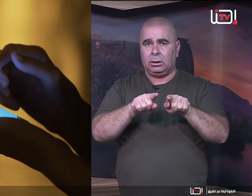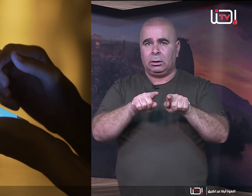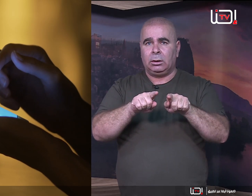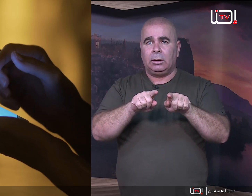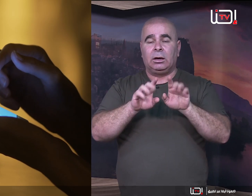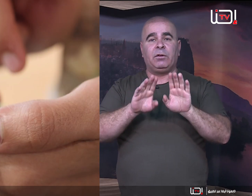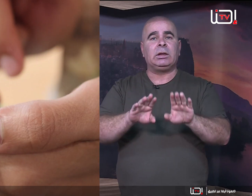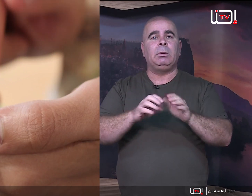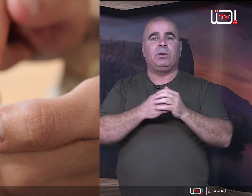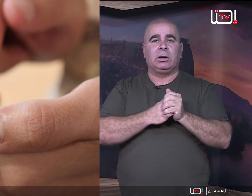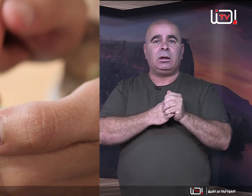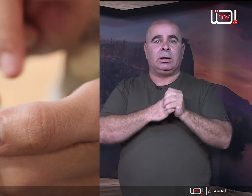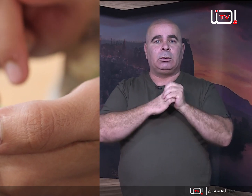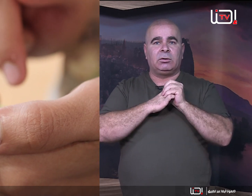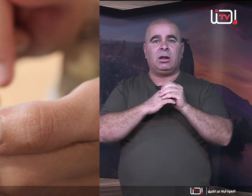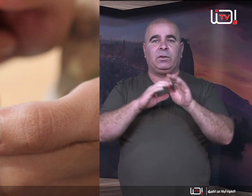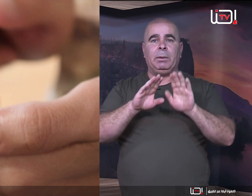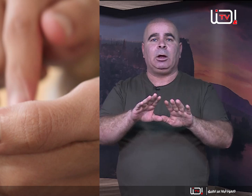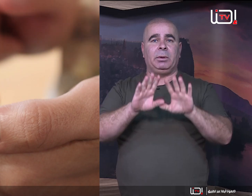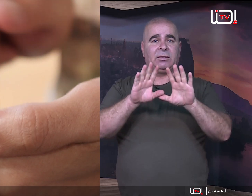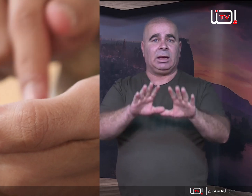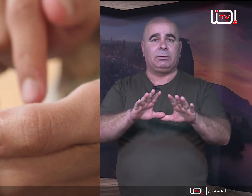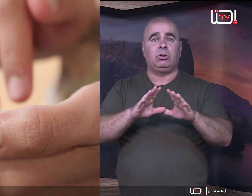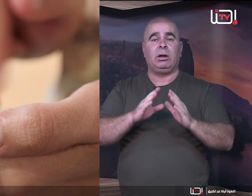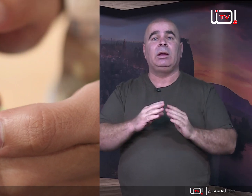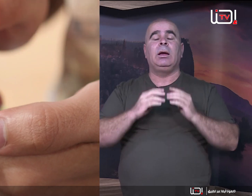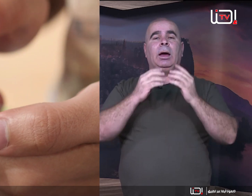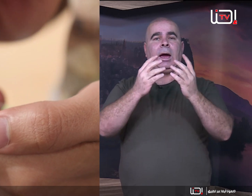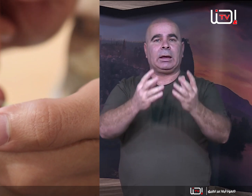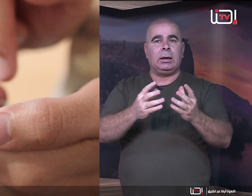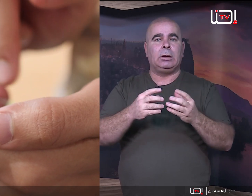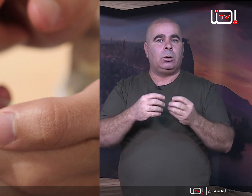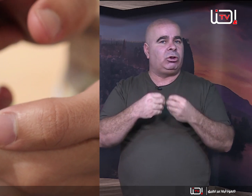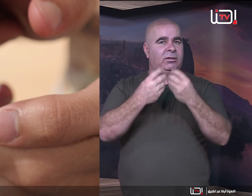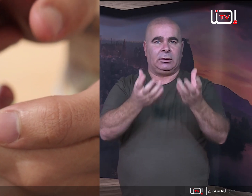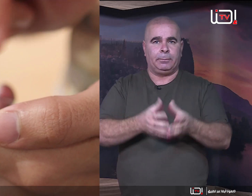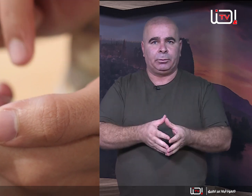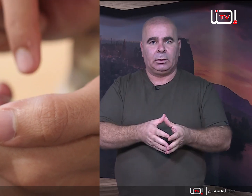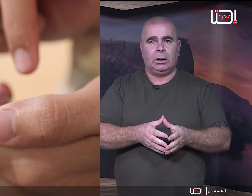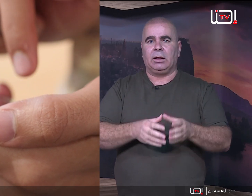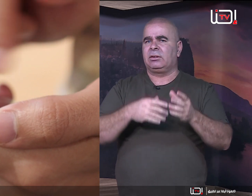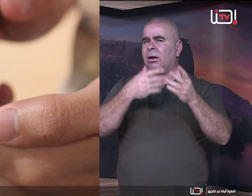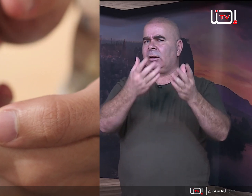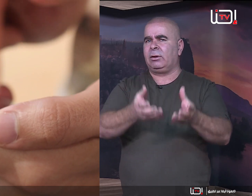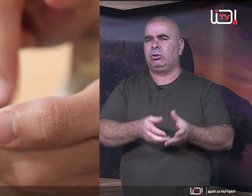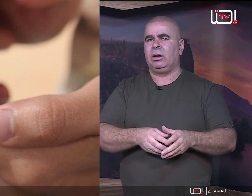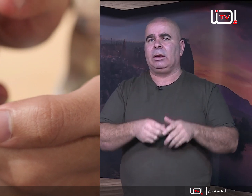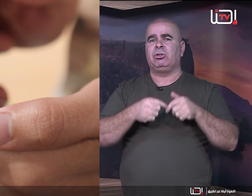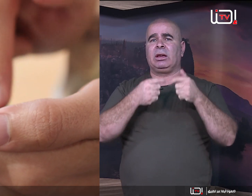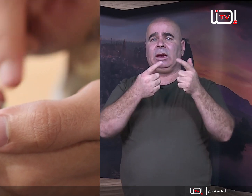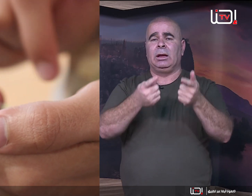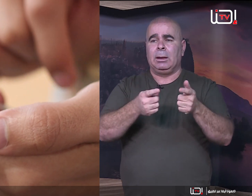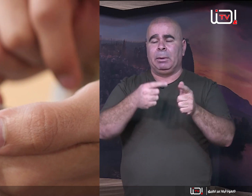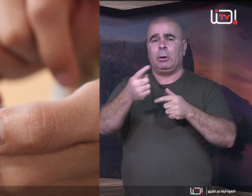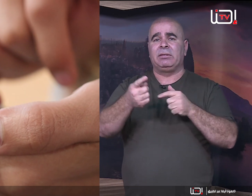مشكله لفتره من الفترات انه صار في بينها وبين صاحب زوجها حكي اللي هو جنسي اسرار زوجها